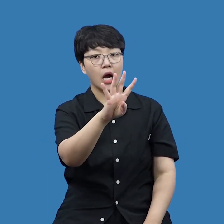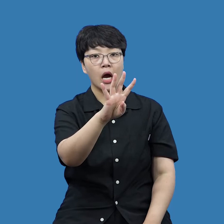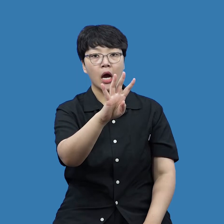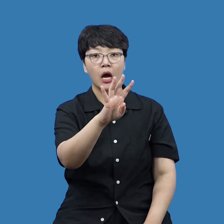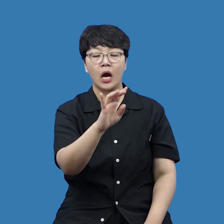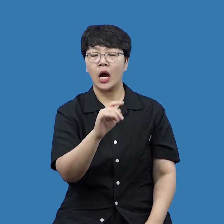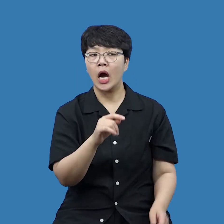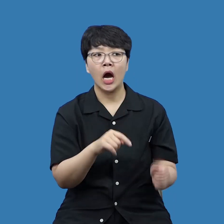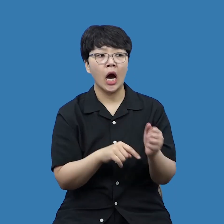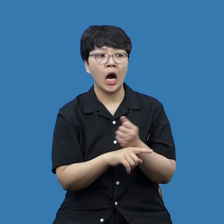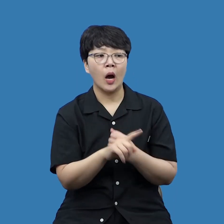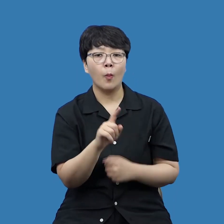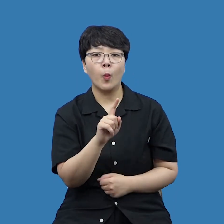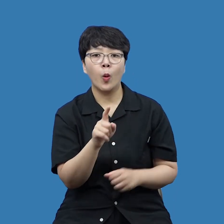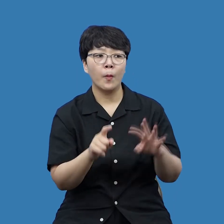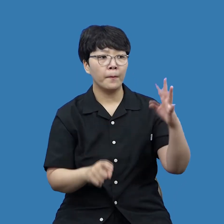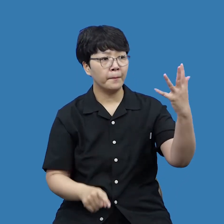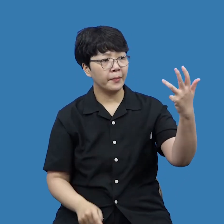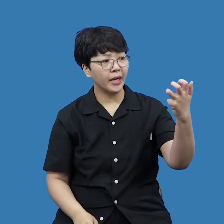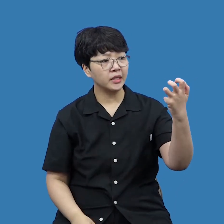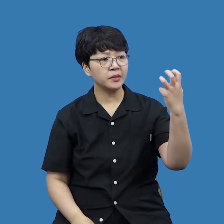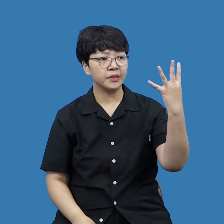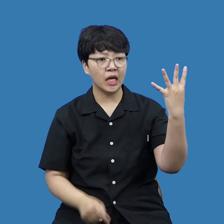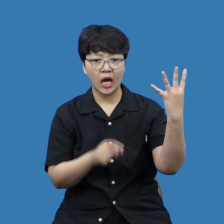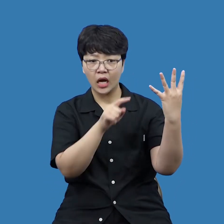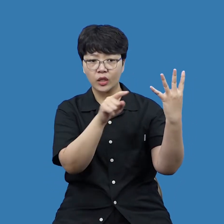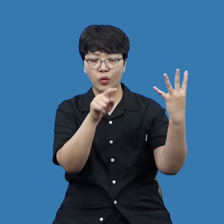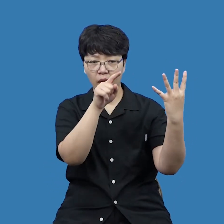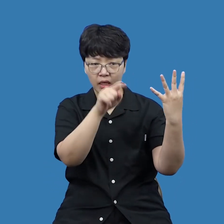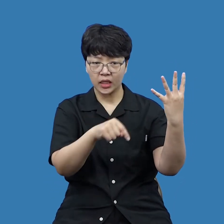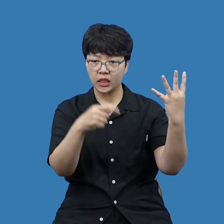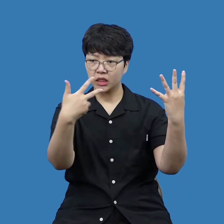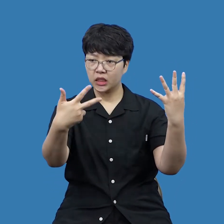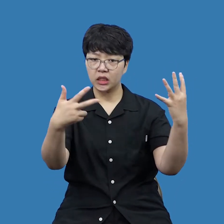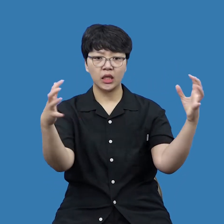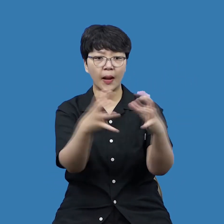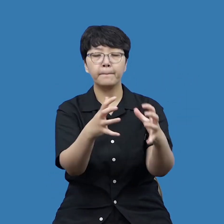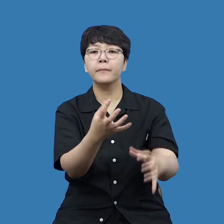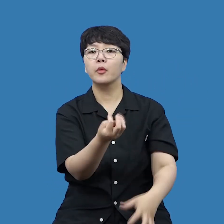그러면 84세에다가 7 합하면 얼마나 돼요?